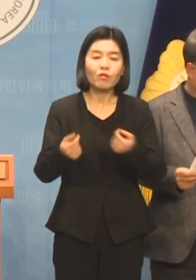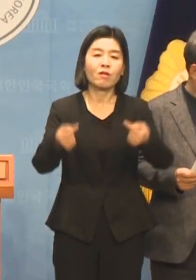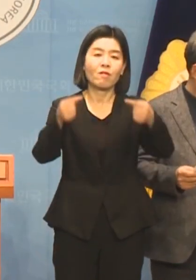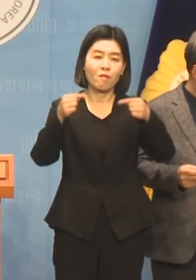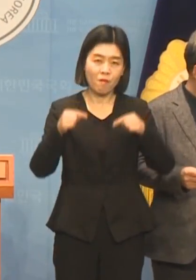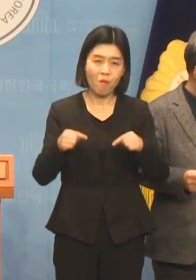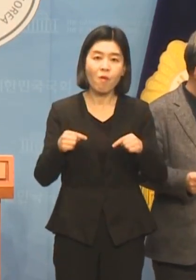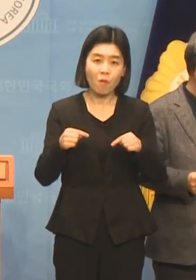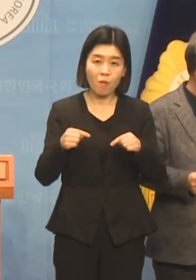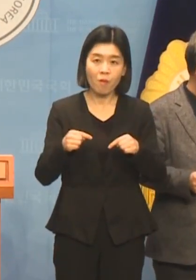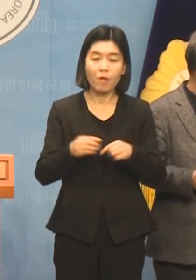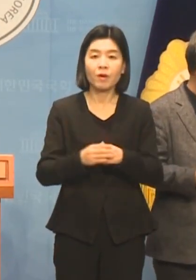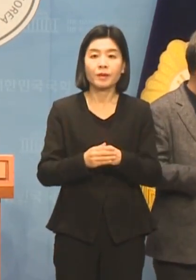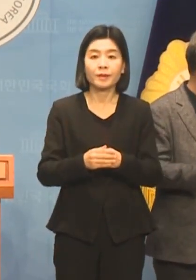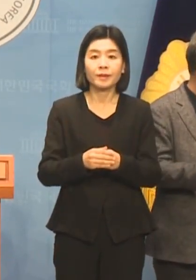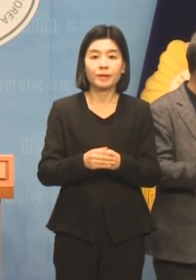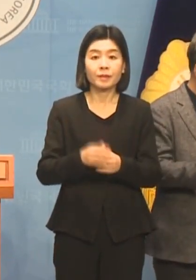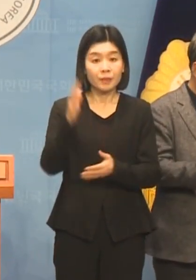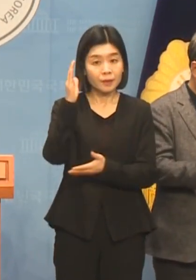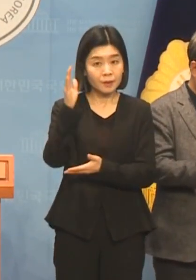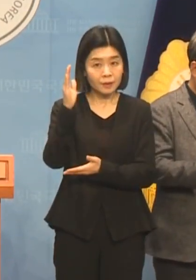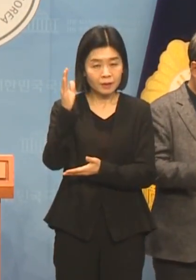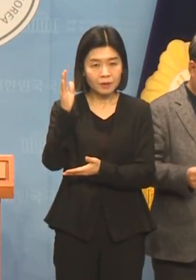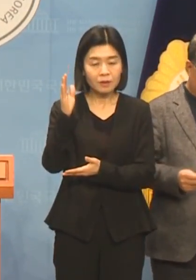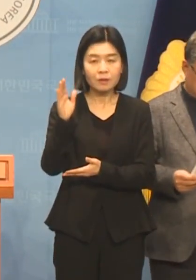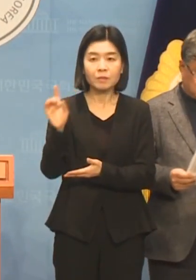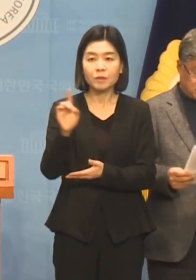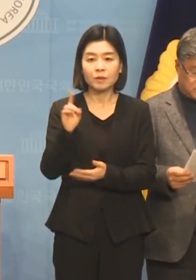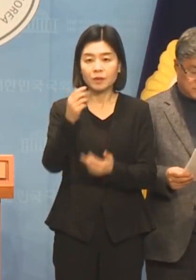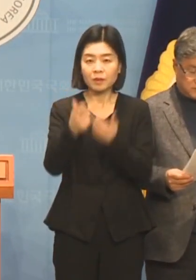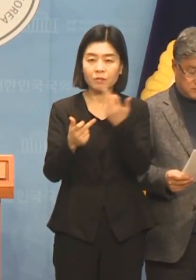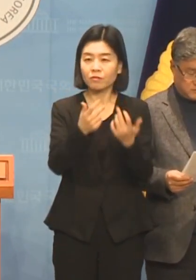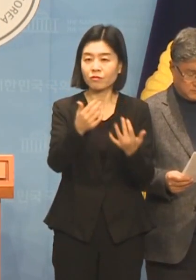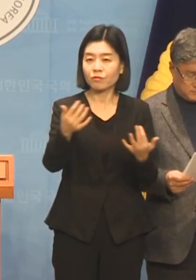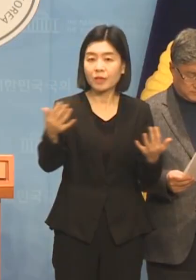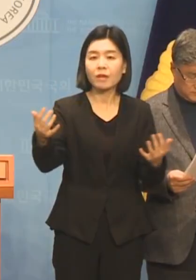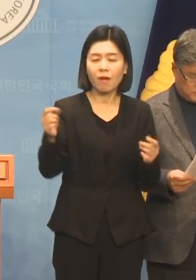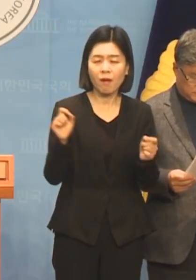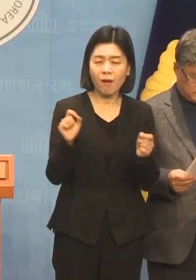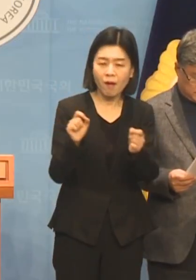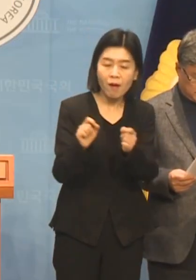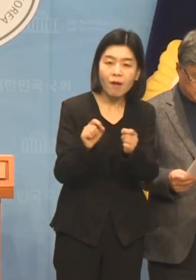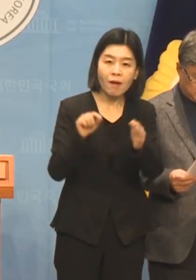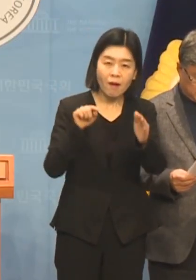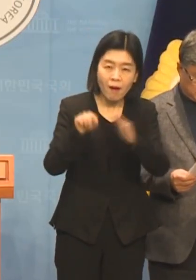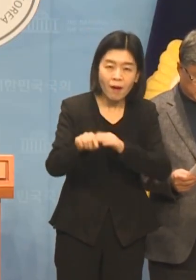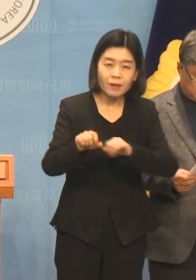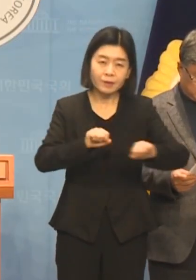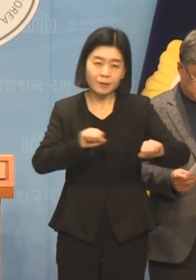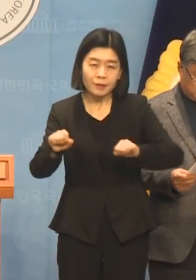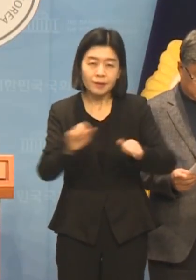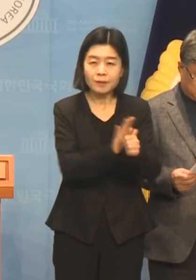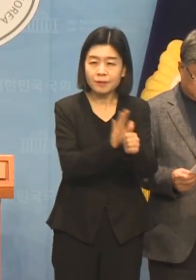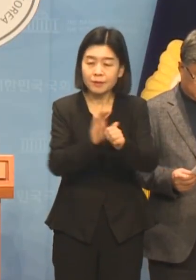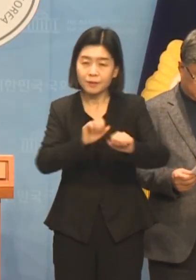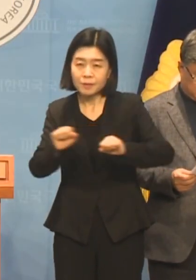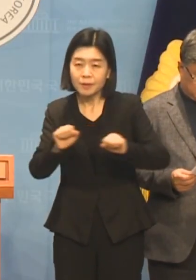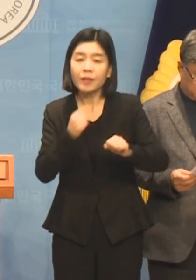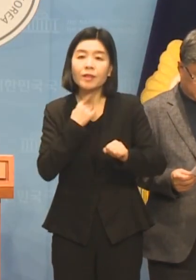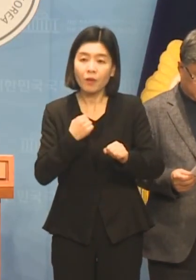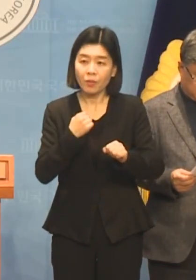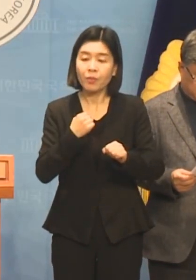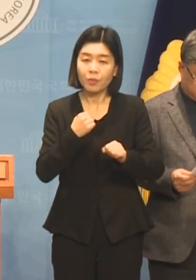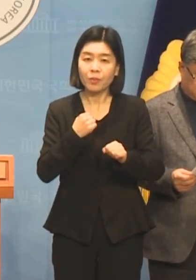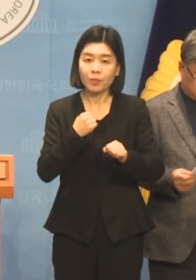주셨고요. 기자회견은 저희 산불 현장에서 가장 가까이에서 현장 활동을 지원하다 오신 임미애